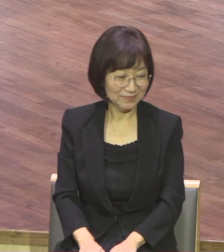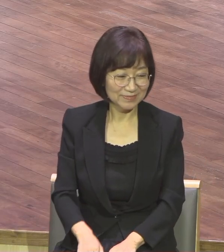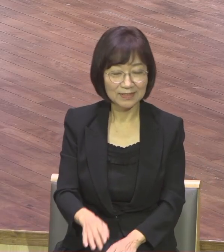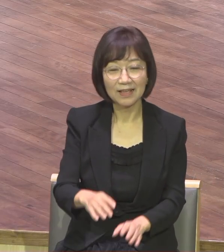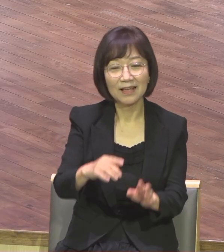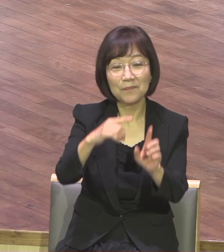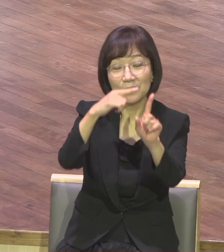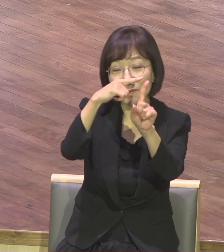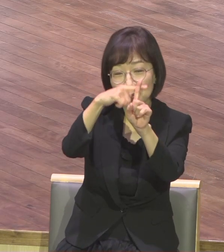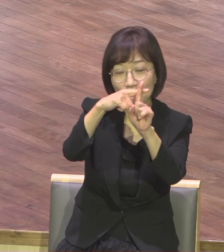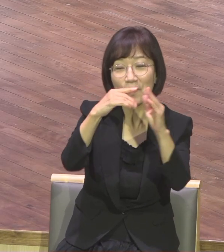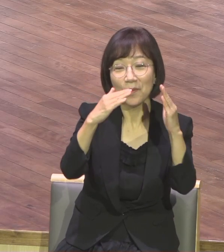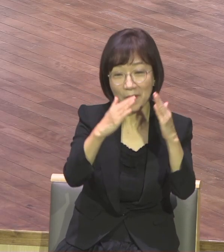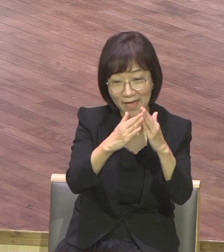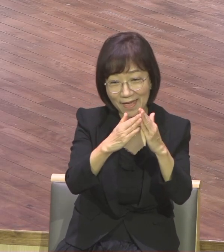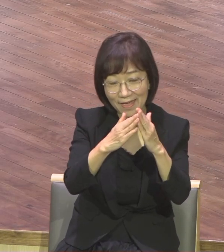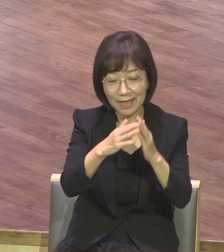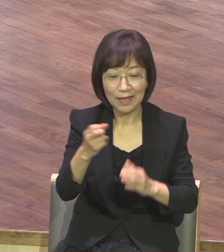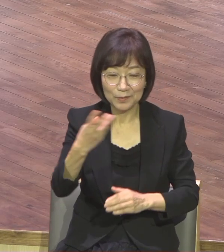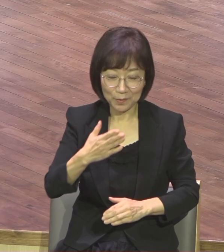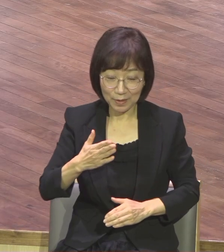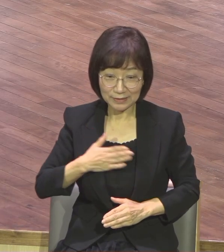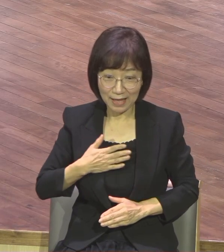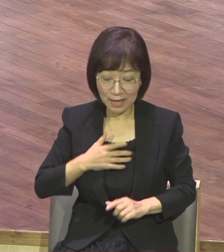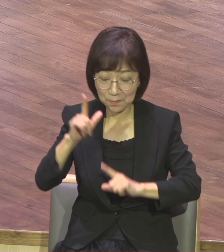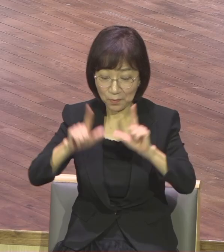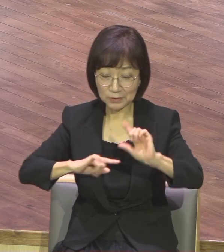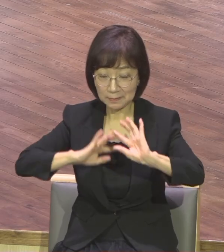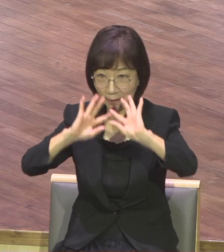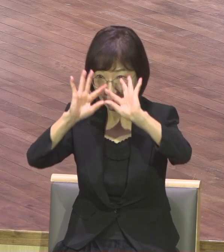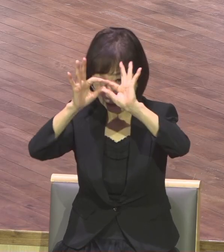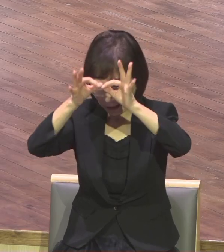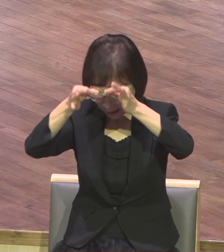교회와 여러분 자신을 점검해 보세요.